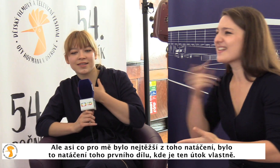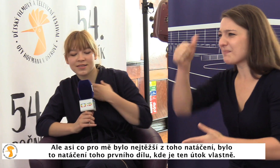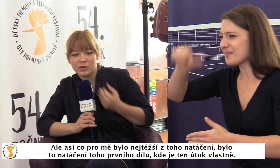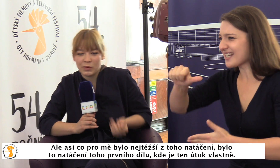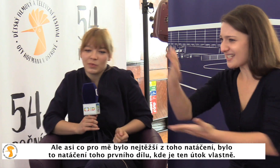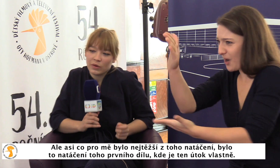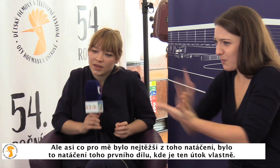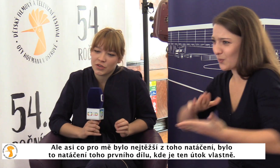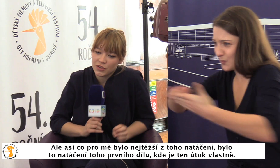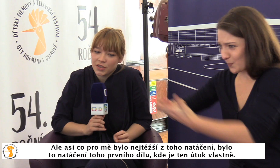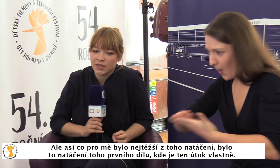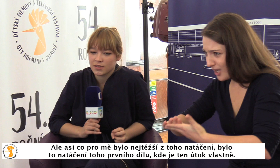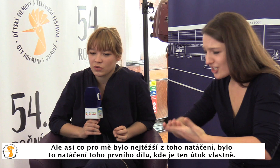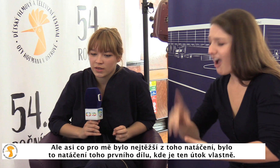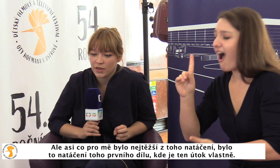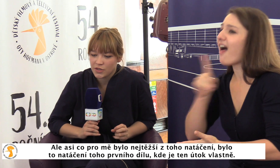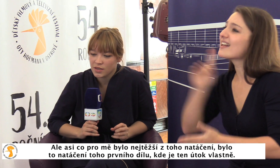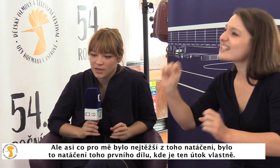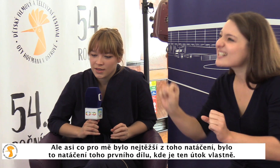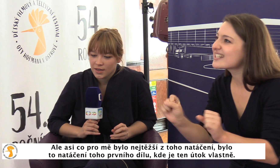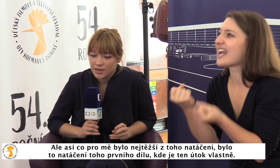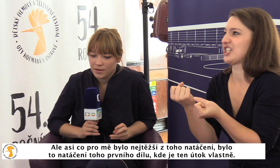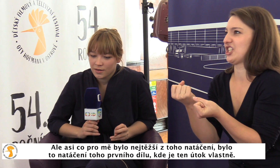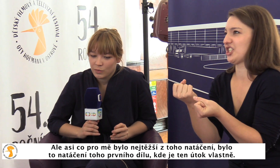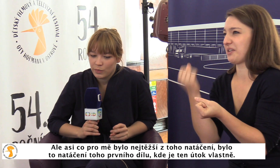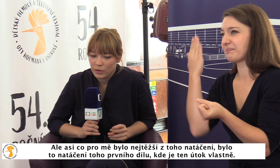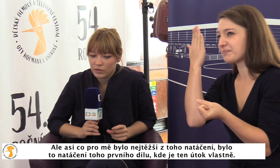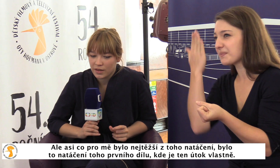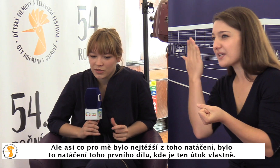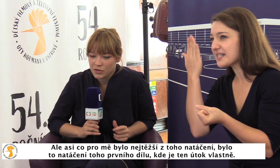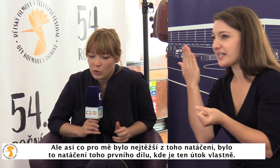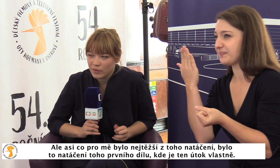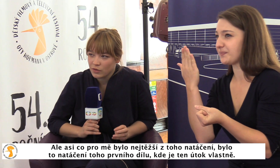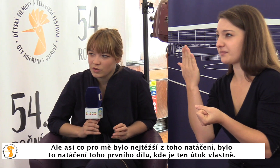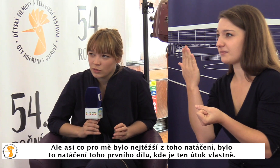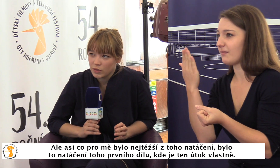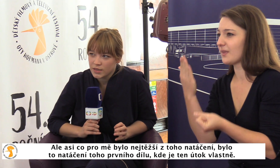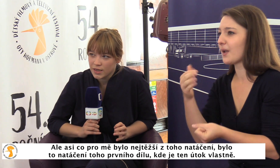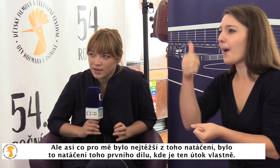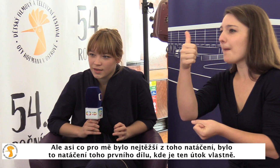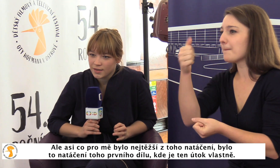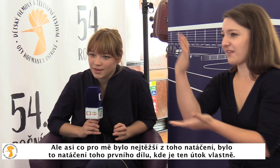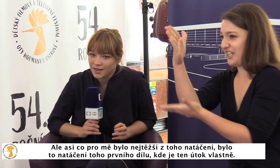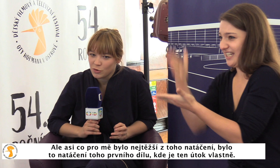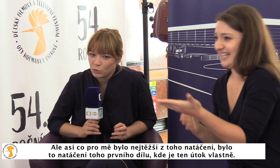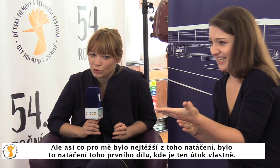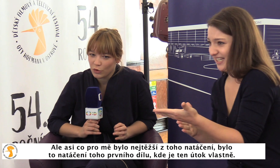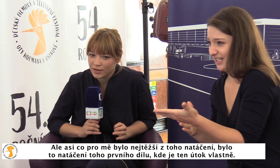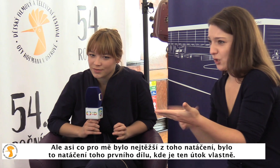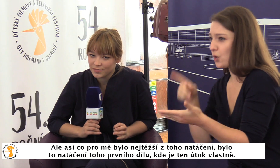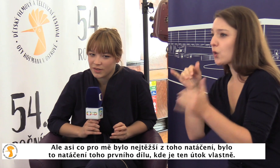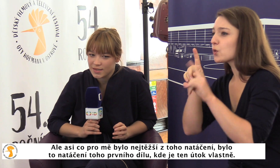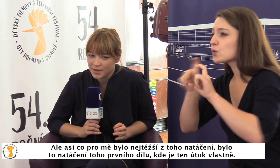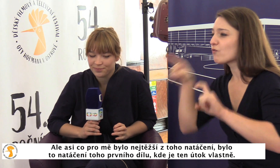Ale asi, co pro mě bylo nejtěžší z toho natáčení, bylo to natáčení toho prvního dílu, kde je ten